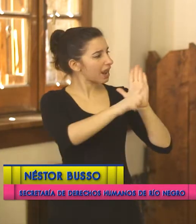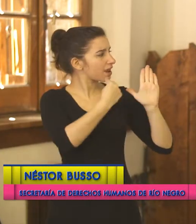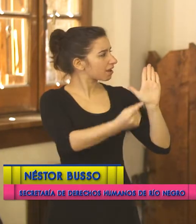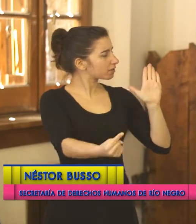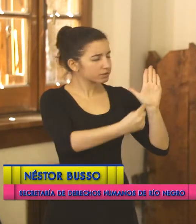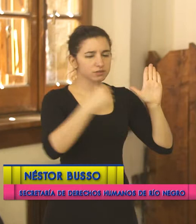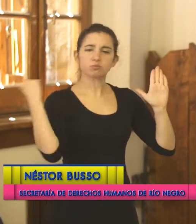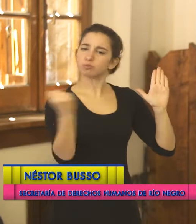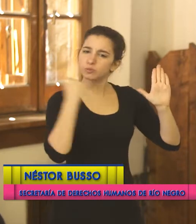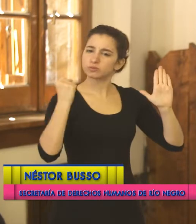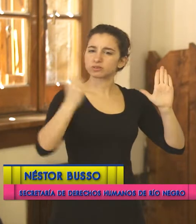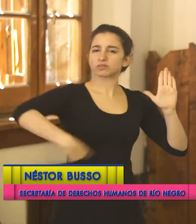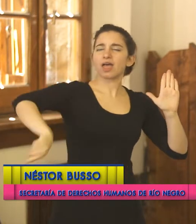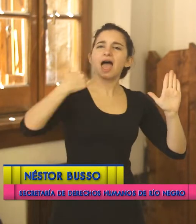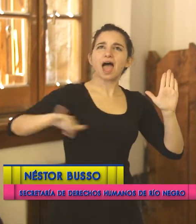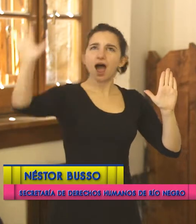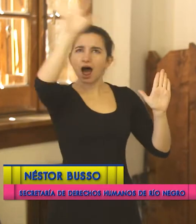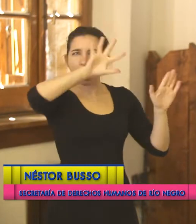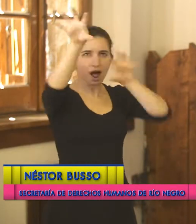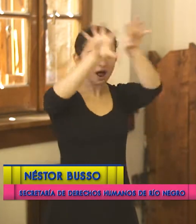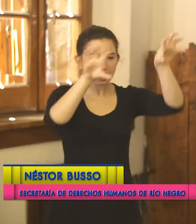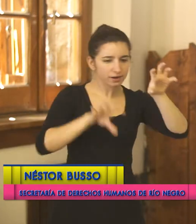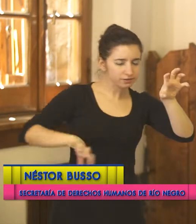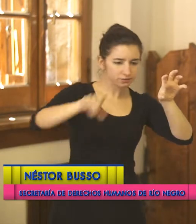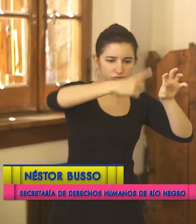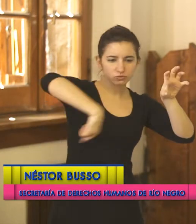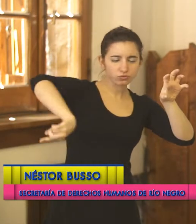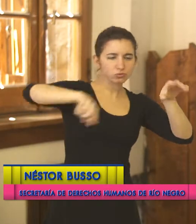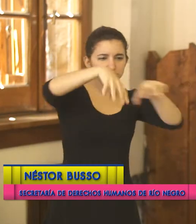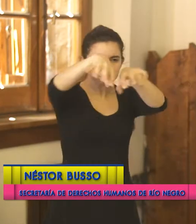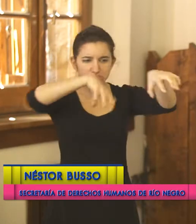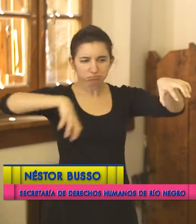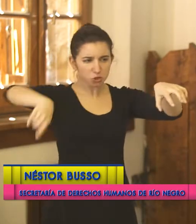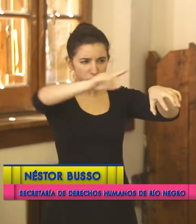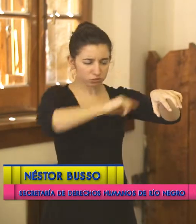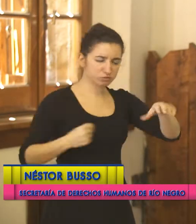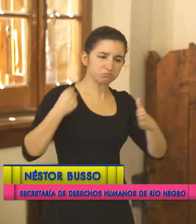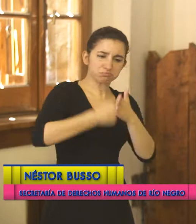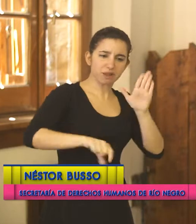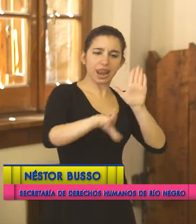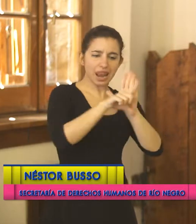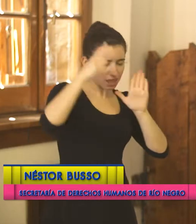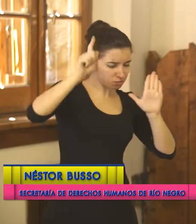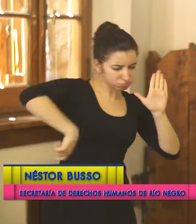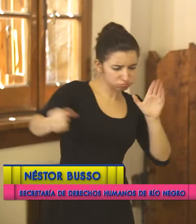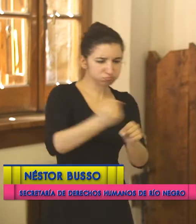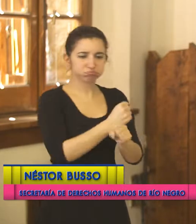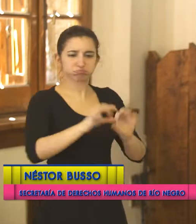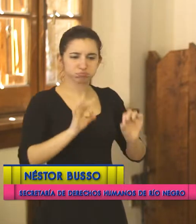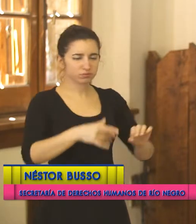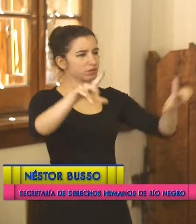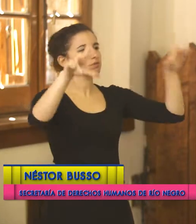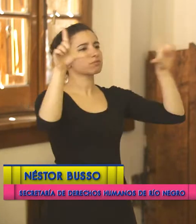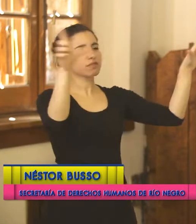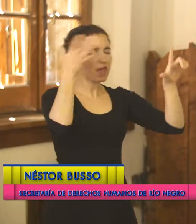de la ley que las instituciones de la República puedan vencer y lo hayan hecho a través del fallo de la corte el